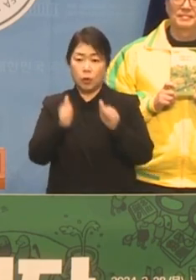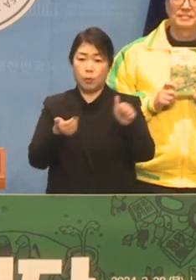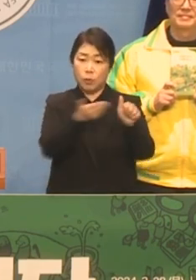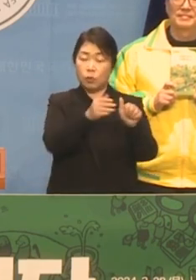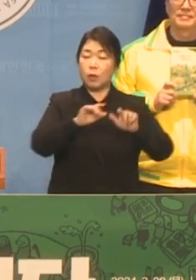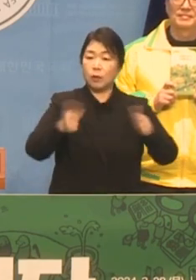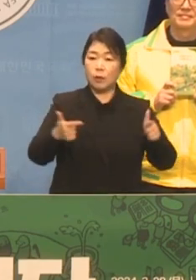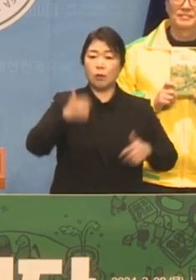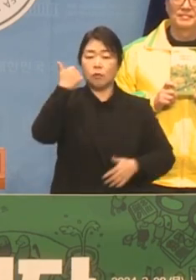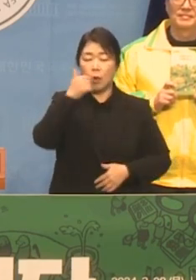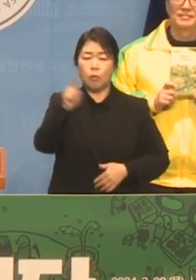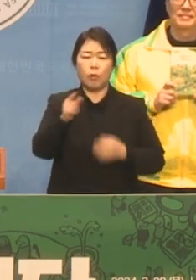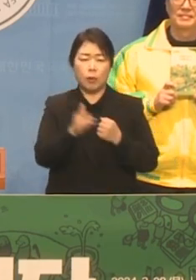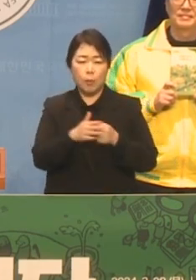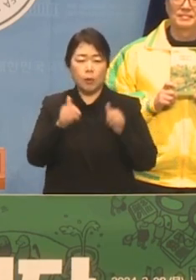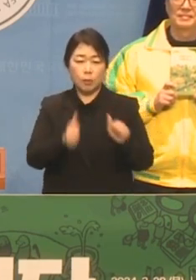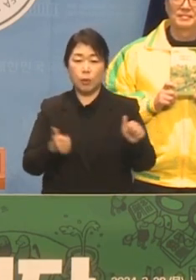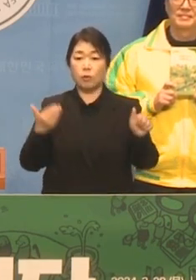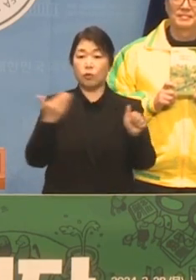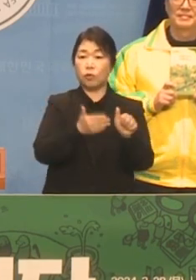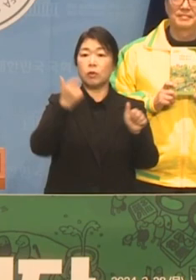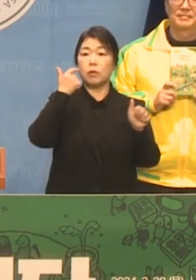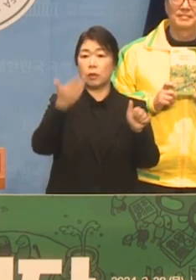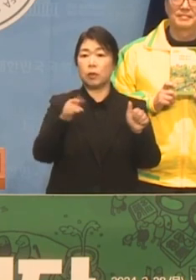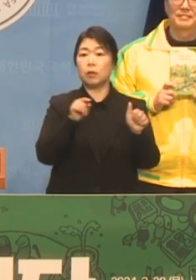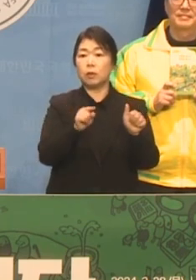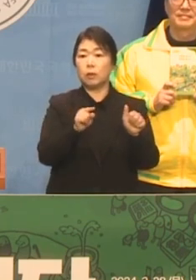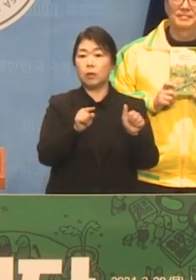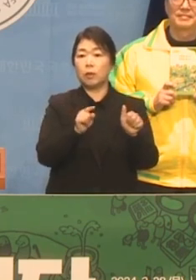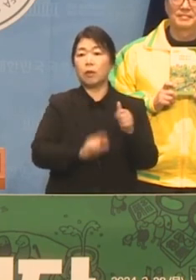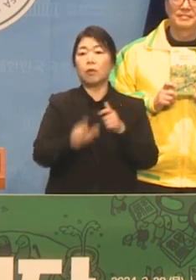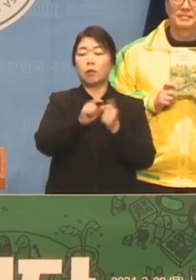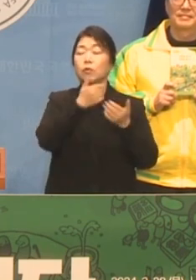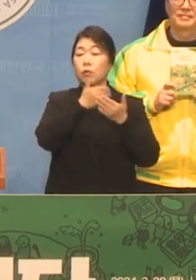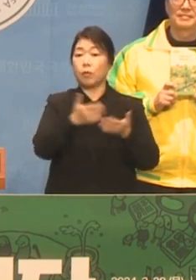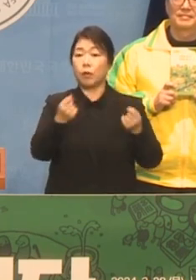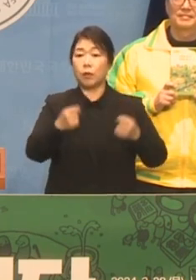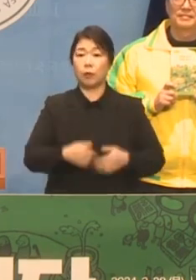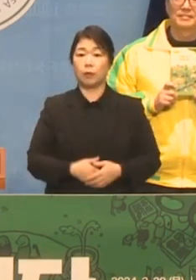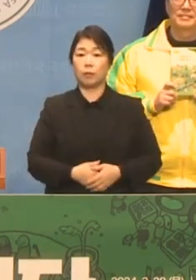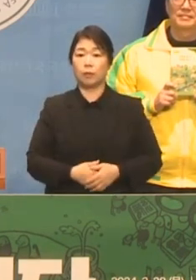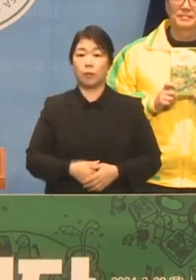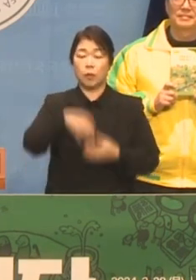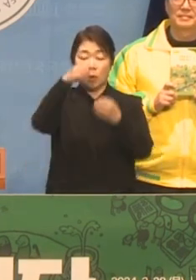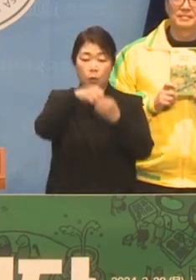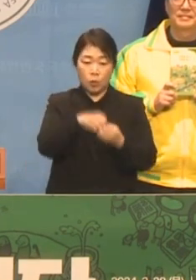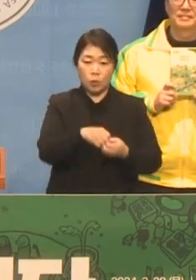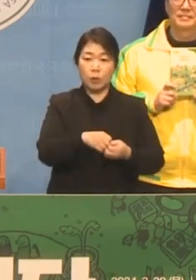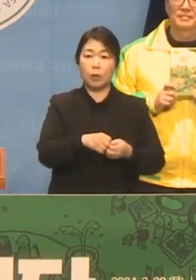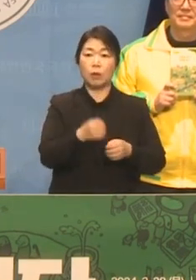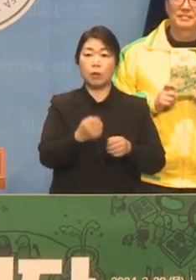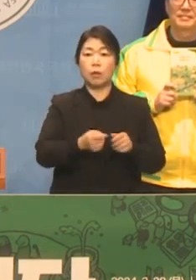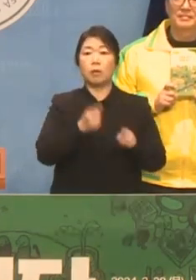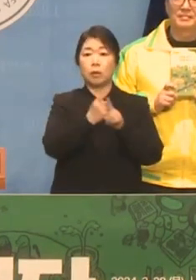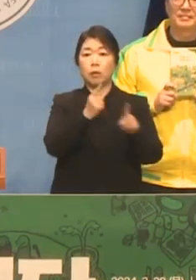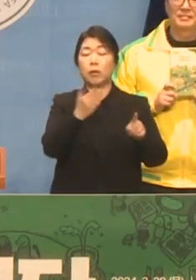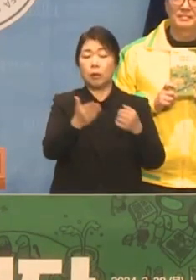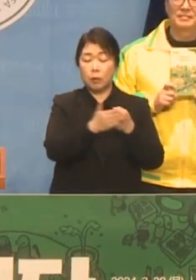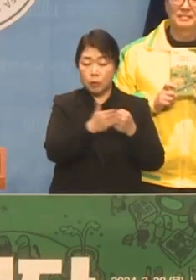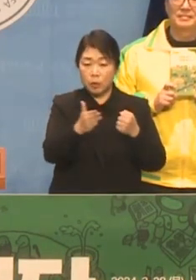아니라 누가 무엇으로 심판하는가 우리에게는 는 더 중요합니다 보수 양당의 승리로 귀결되는